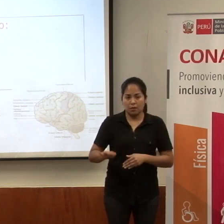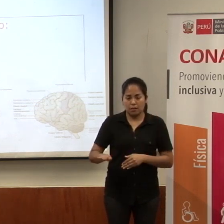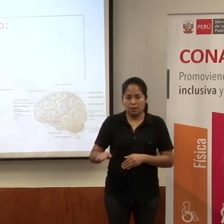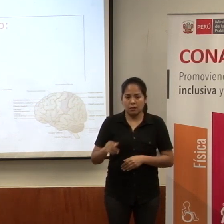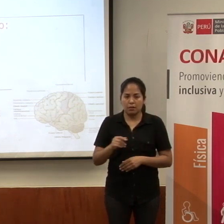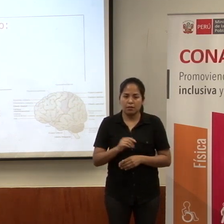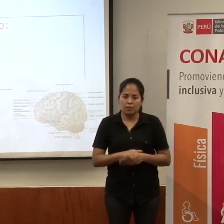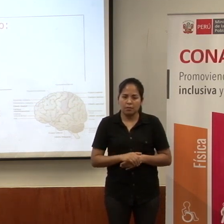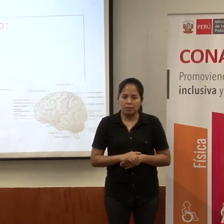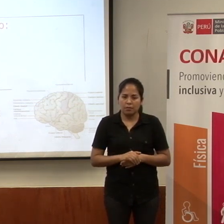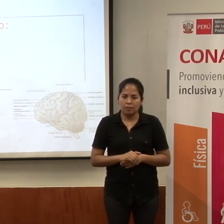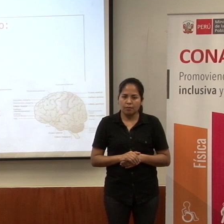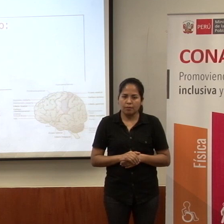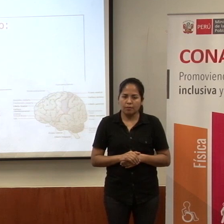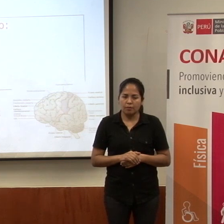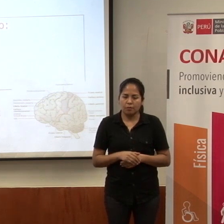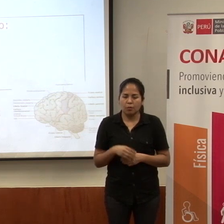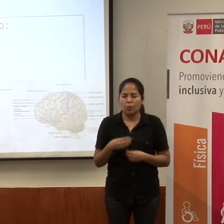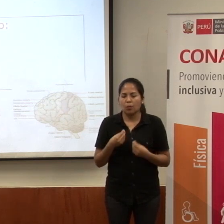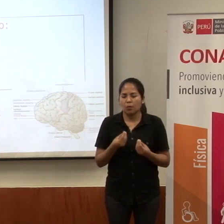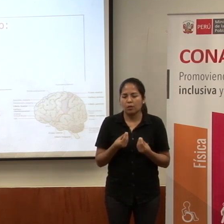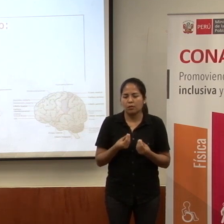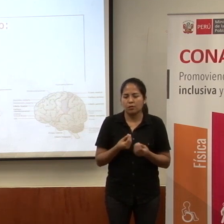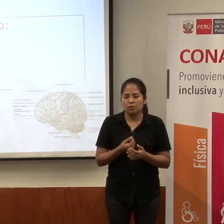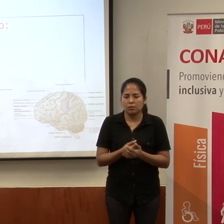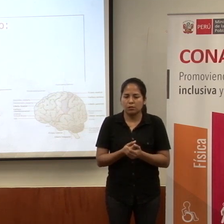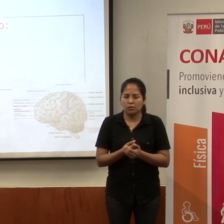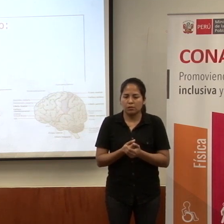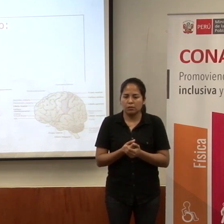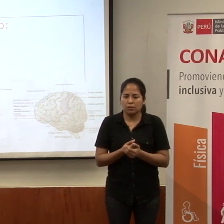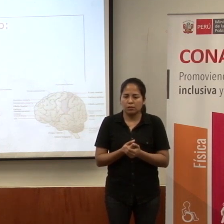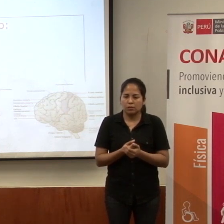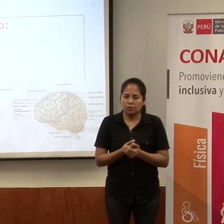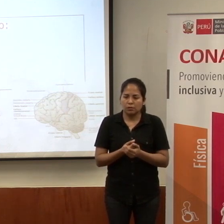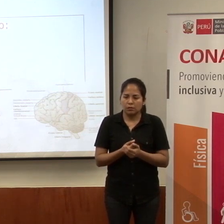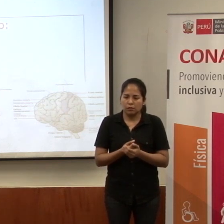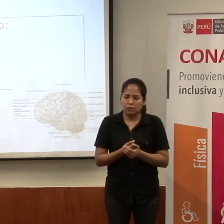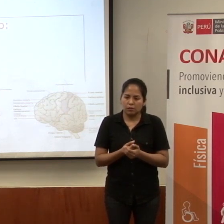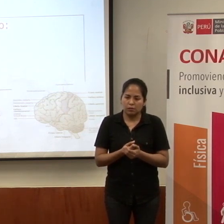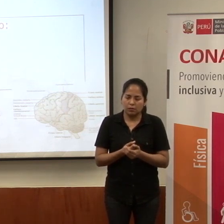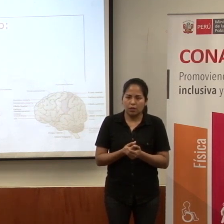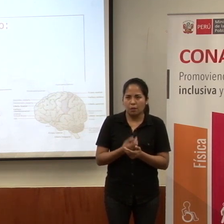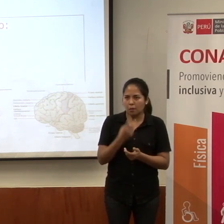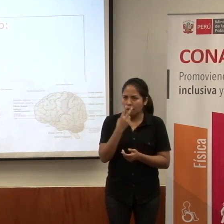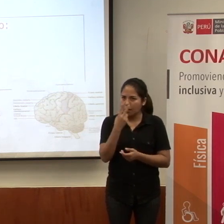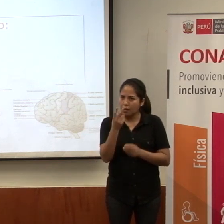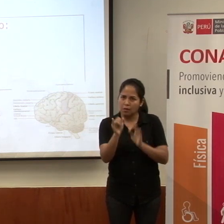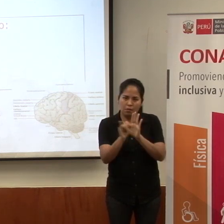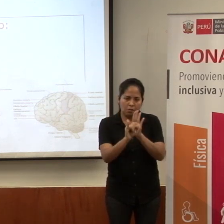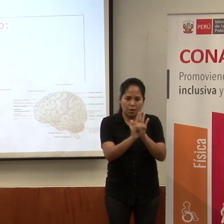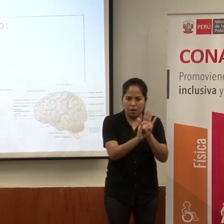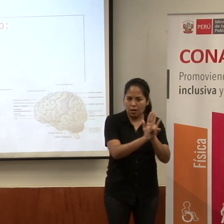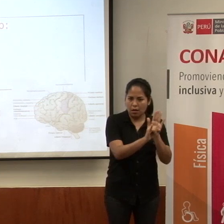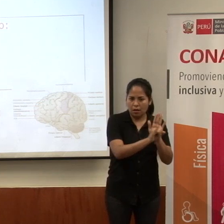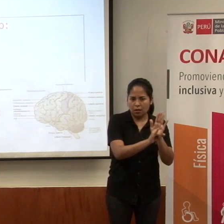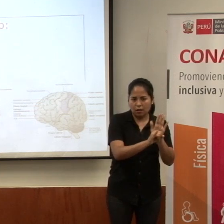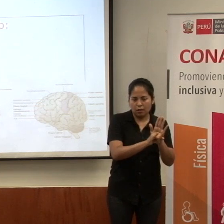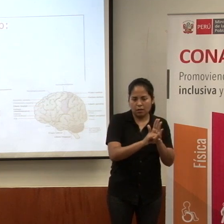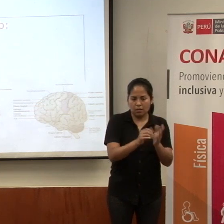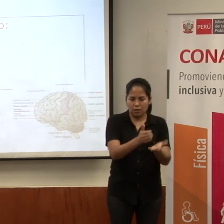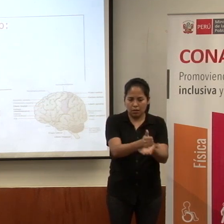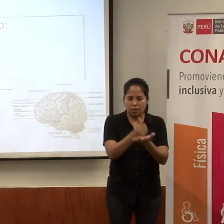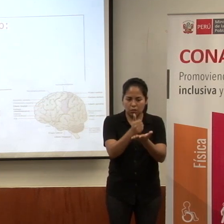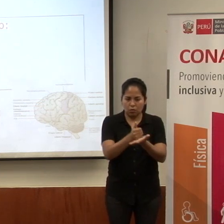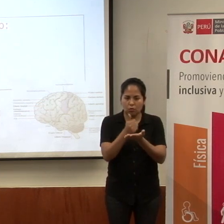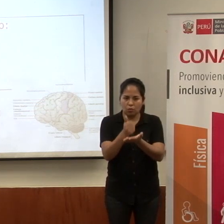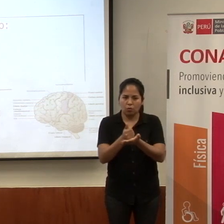Y no es solamente por el tema de lo que significan las pantallas en términos de desarrollo de imágenes, sino de capacidades cognitivas, sino para la